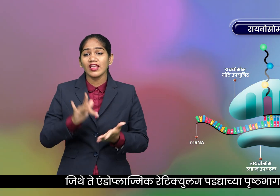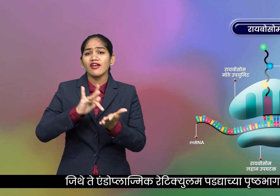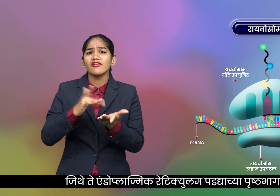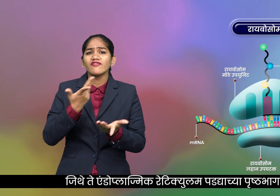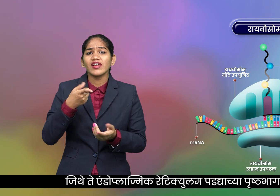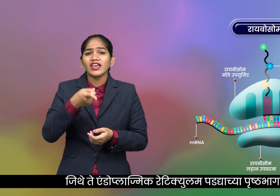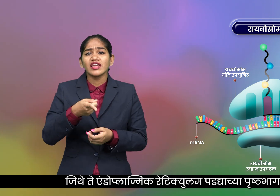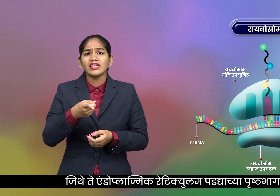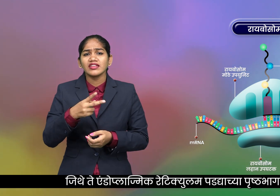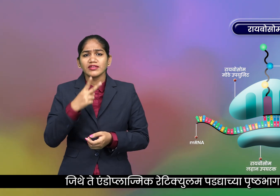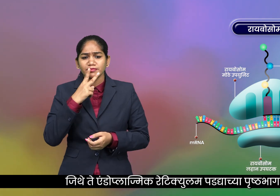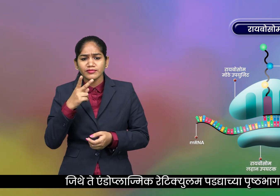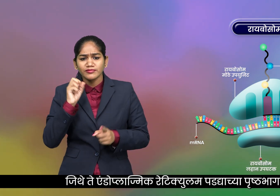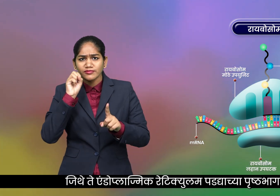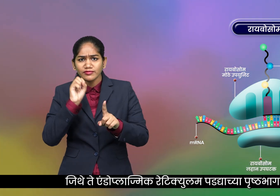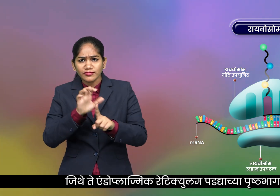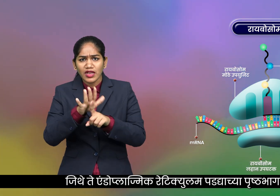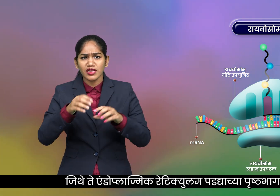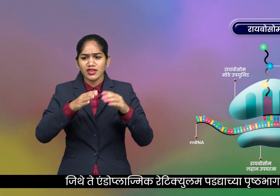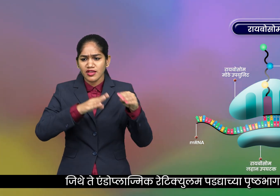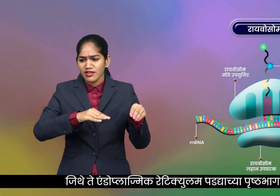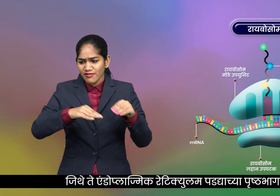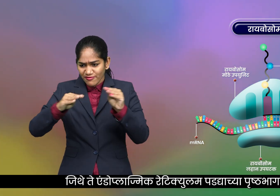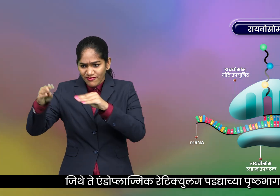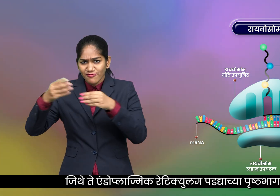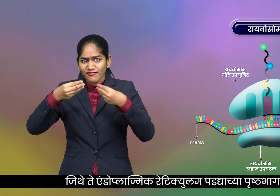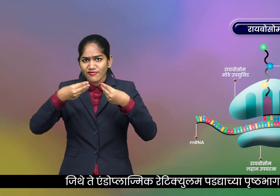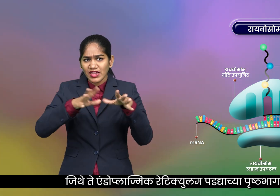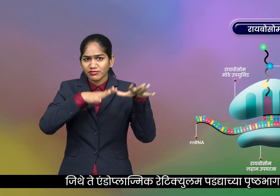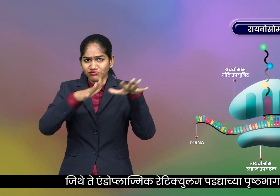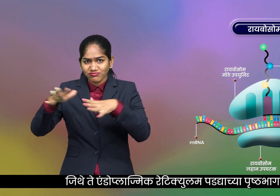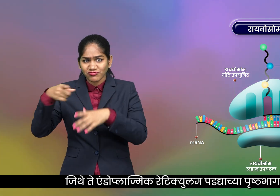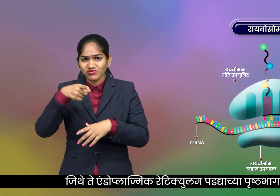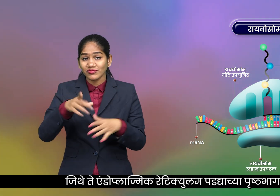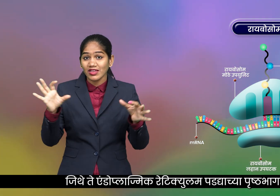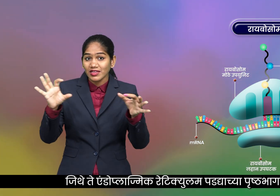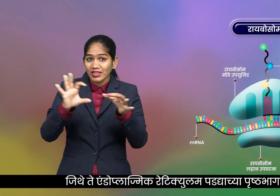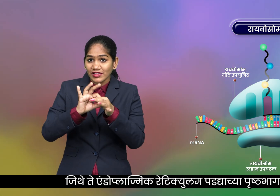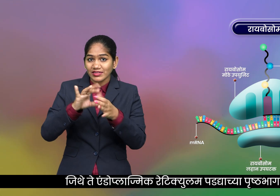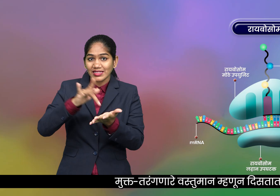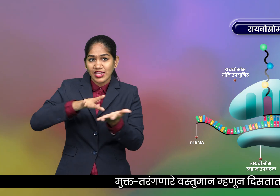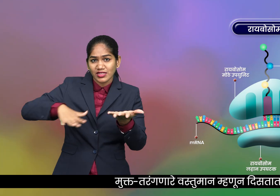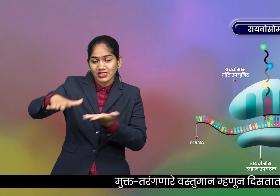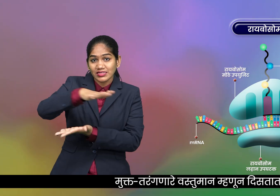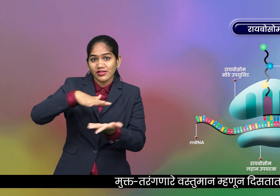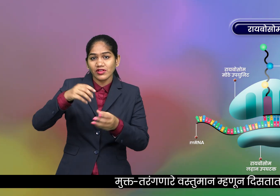जिथे ते एंडोप्लाझ्मिक रेटिक्युलम पडद्याच्या पृष्ठभागावर जोडलेले मुक्त